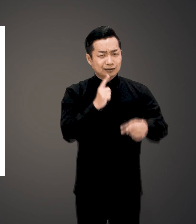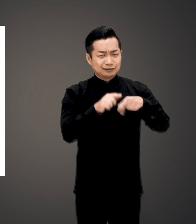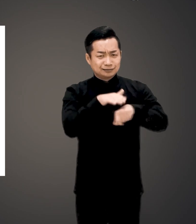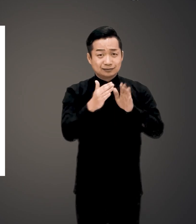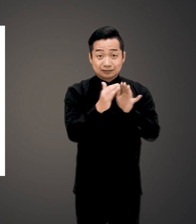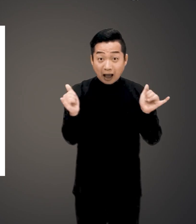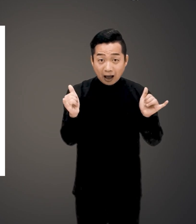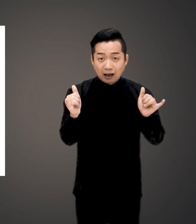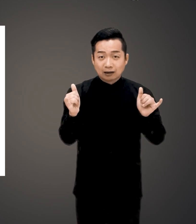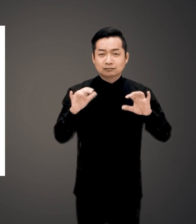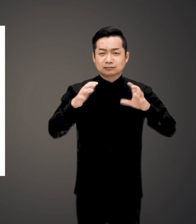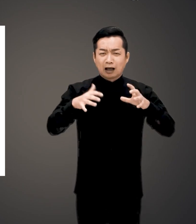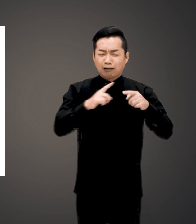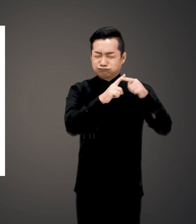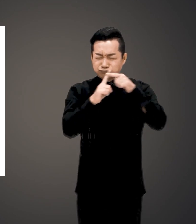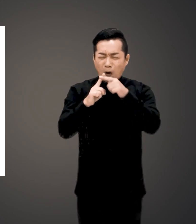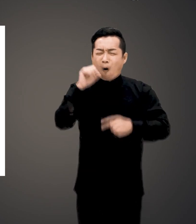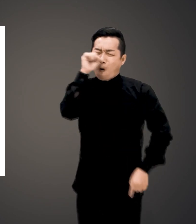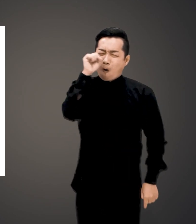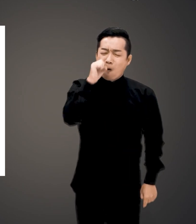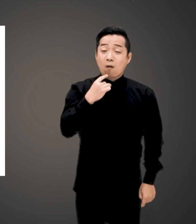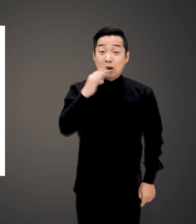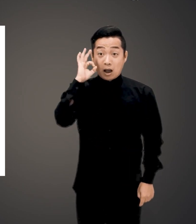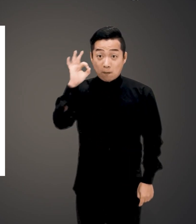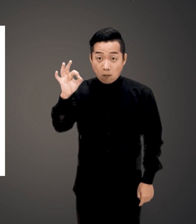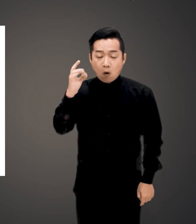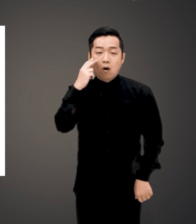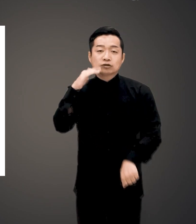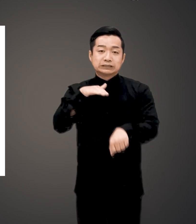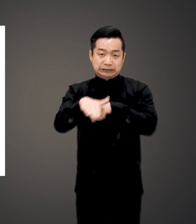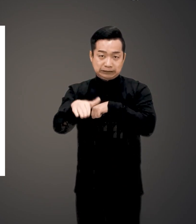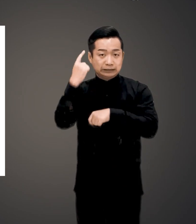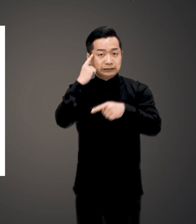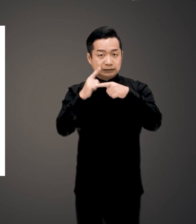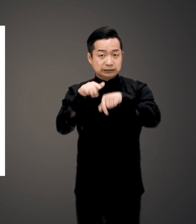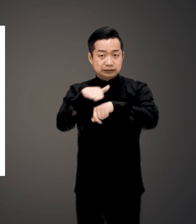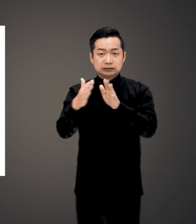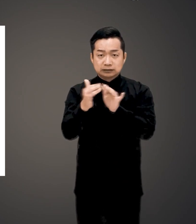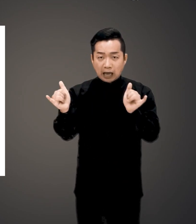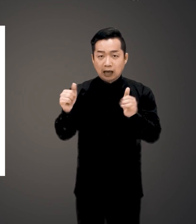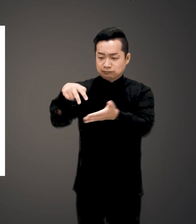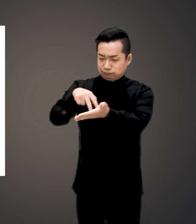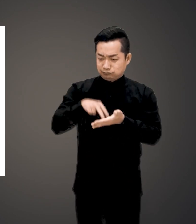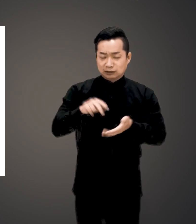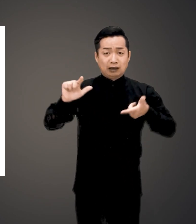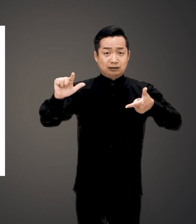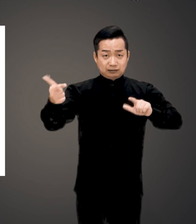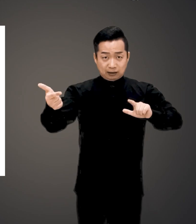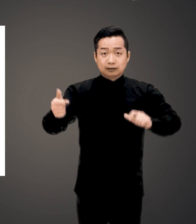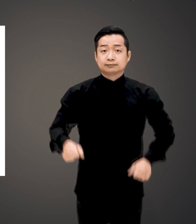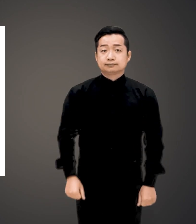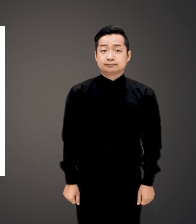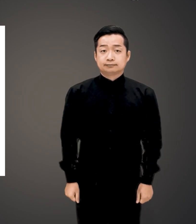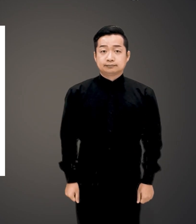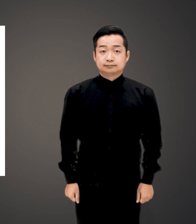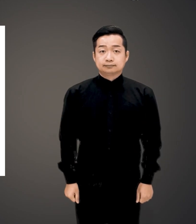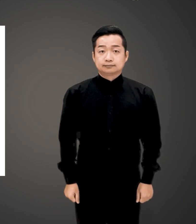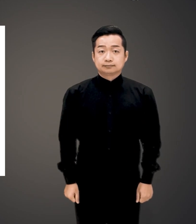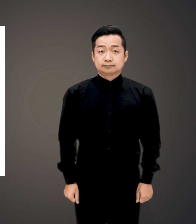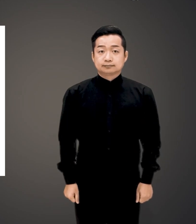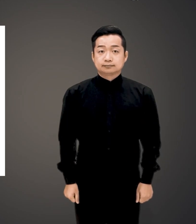지적인 낙관주의자는 세상을 온통 장밋빛으로만 보는 미국식 낙관주의자와 다르다.